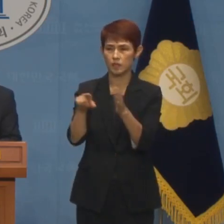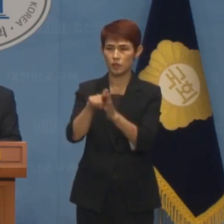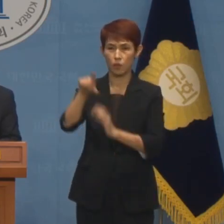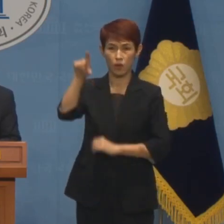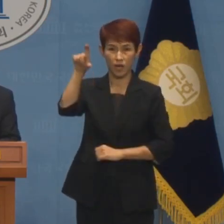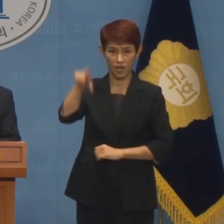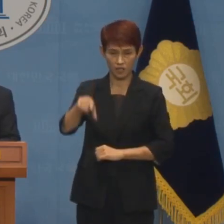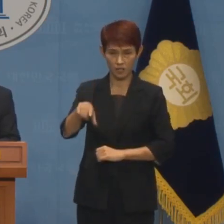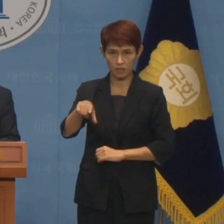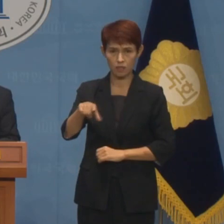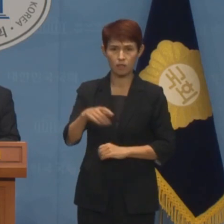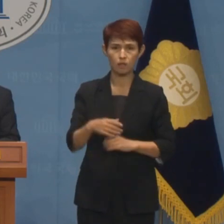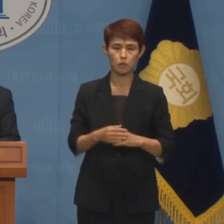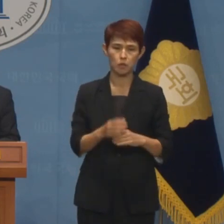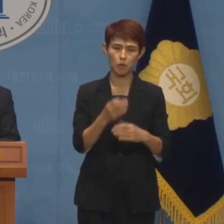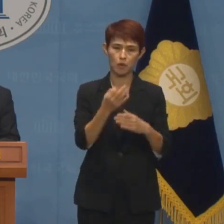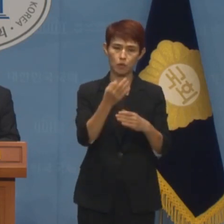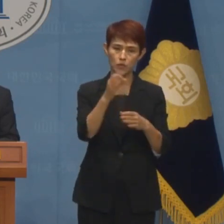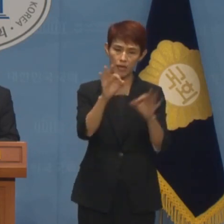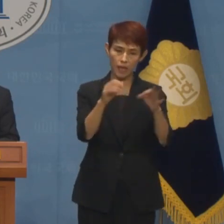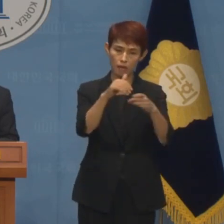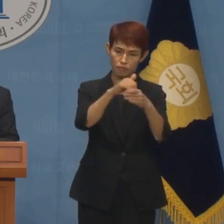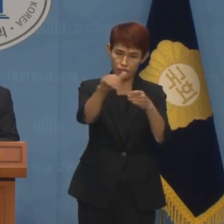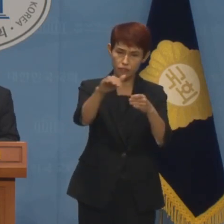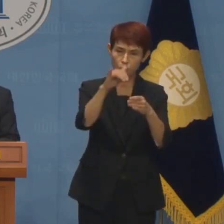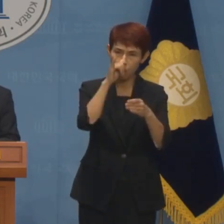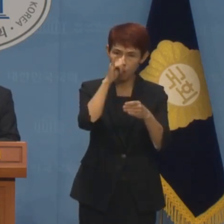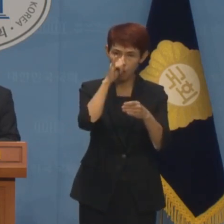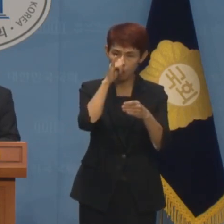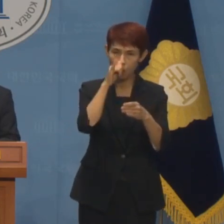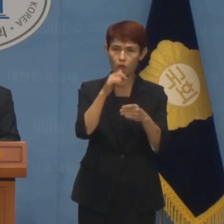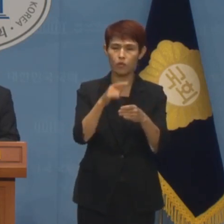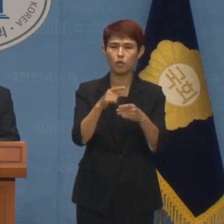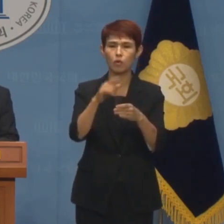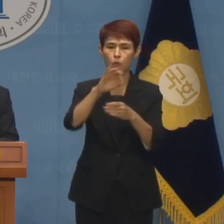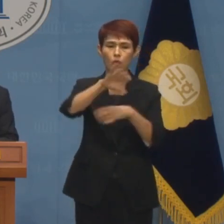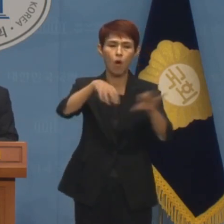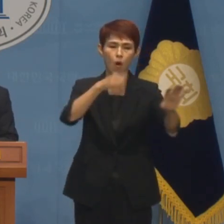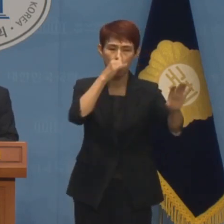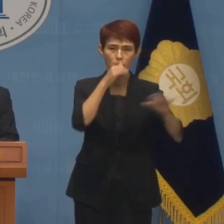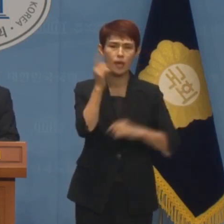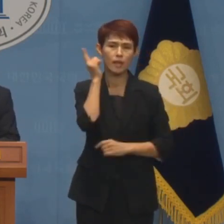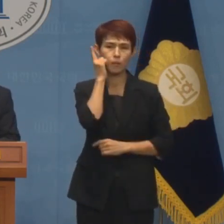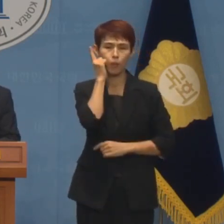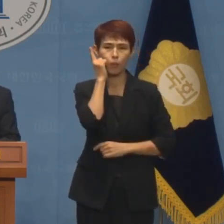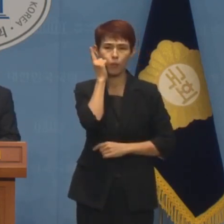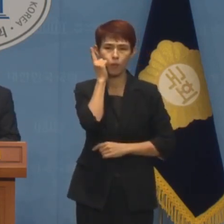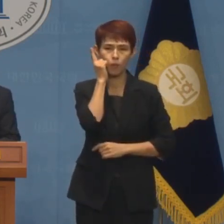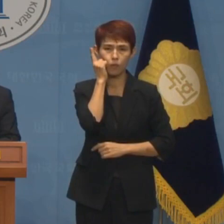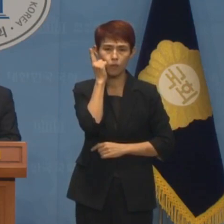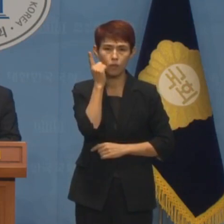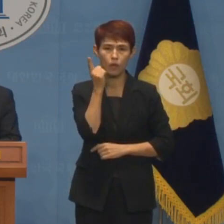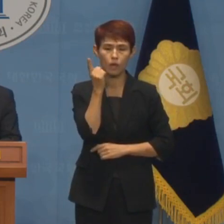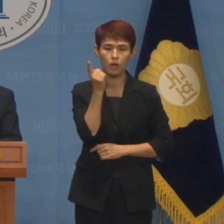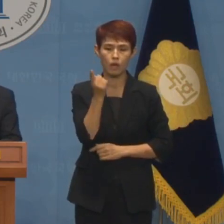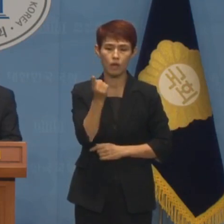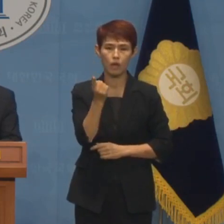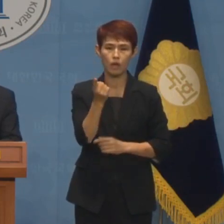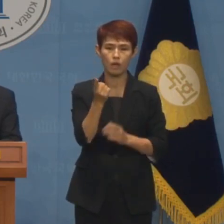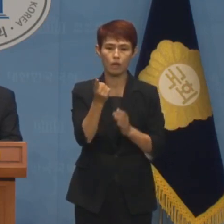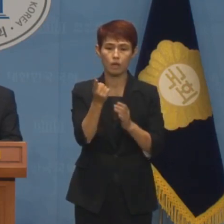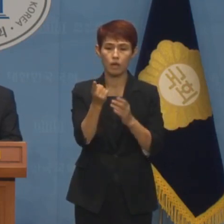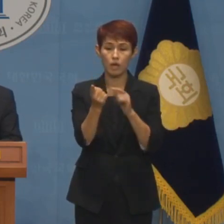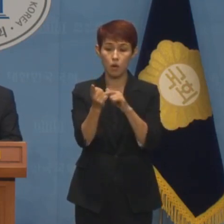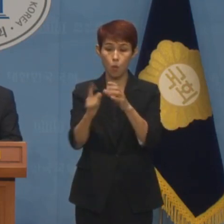신용카드 결제하고 간편 결제는 환불이 진행되고 있습니다. 그런데 지금 휴대폰 결제하고 상품권 구매 그리고